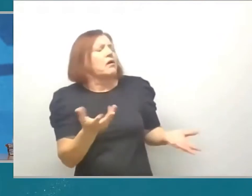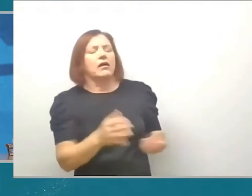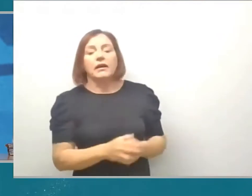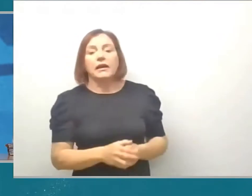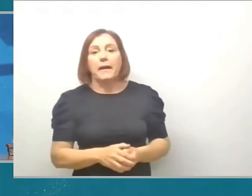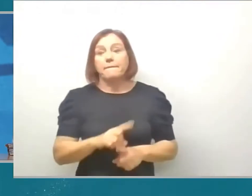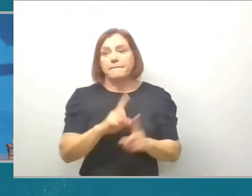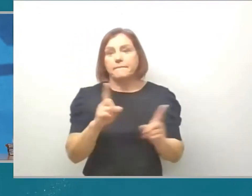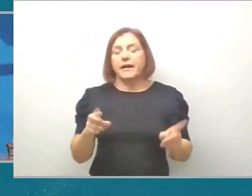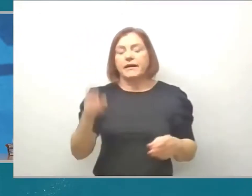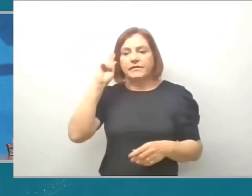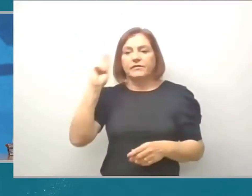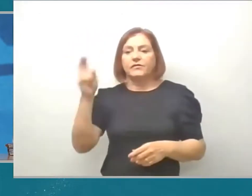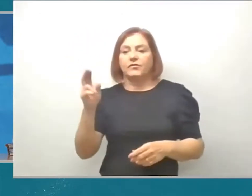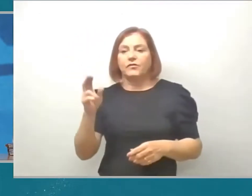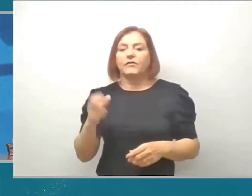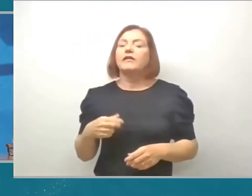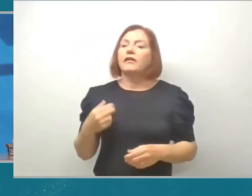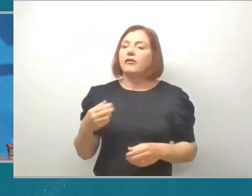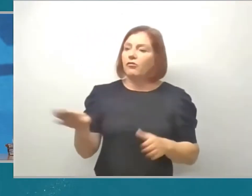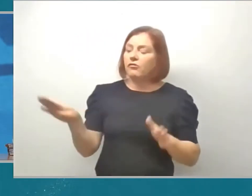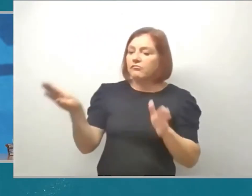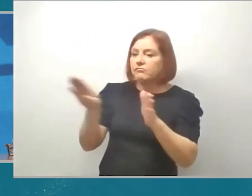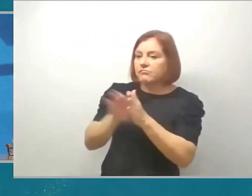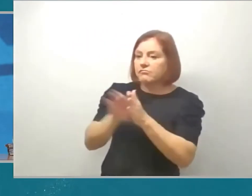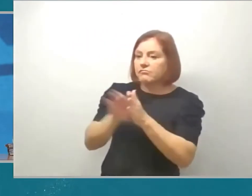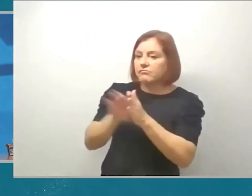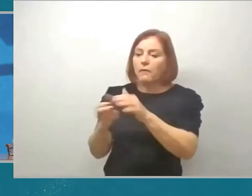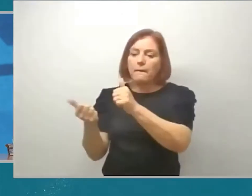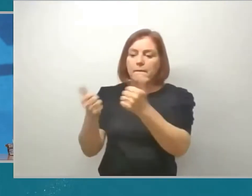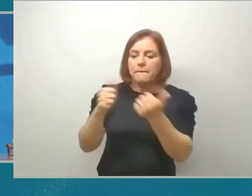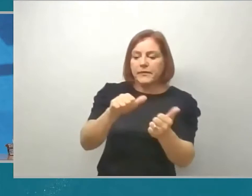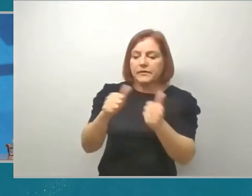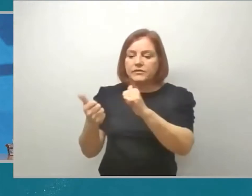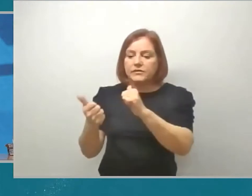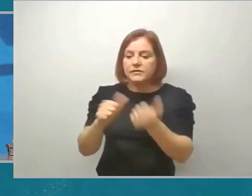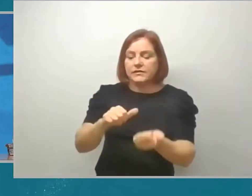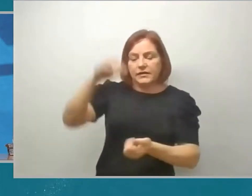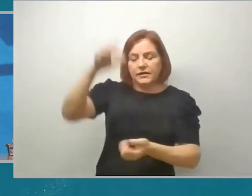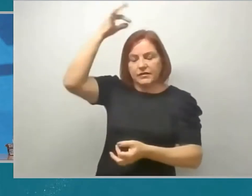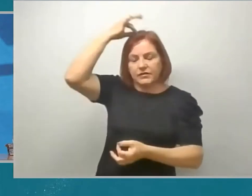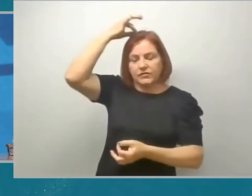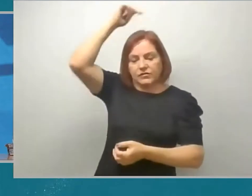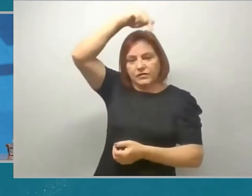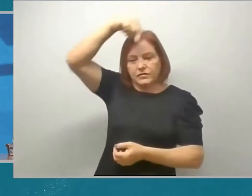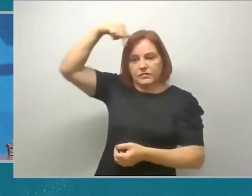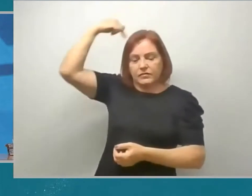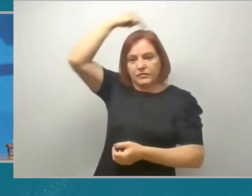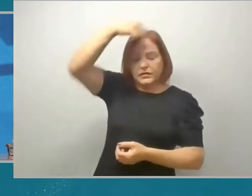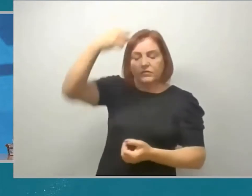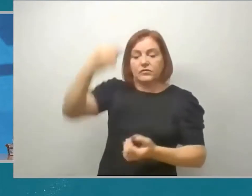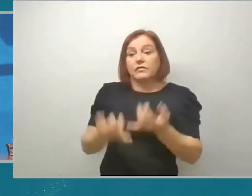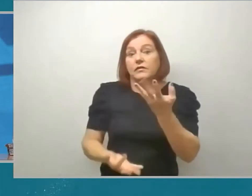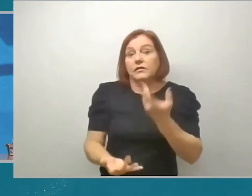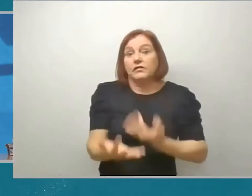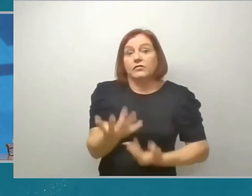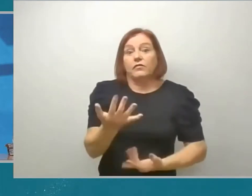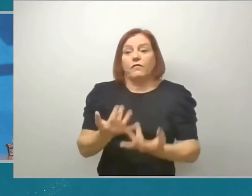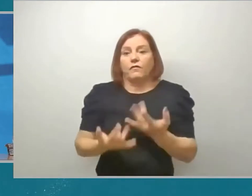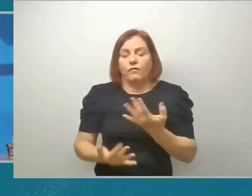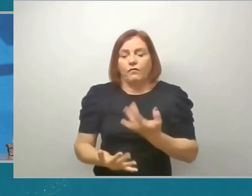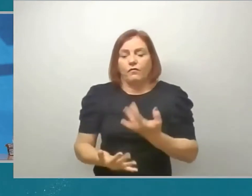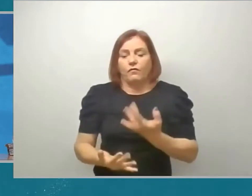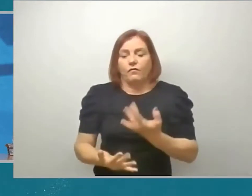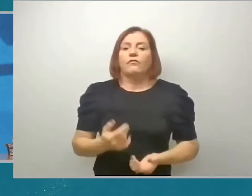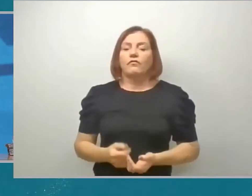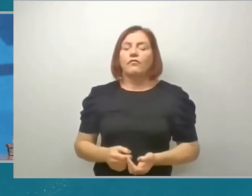Espírito Santo e com fogo. Então, é normal que tenhamos fogo. Como já foi explicado, esse fogo